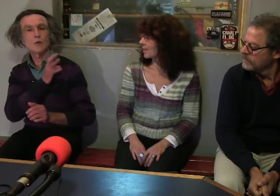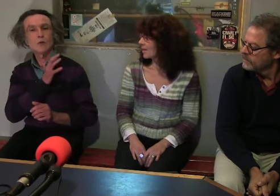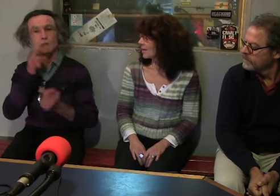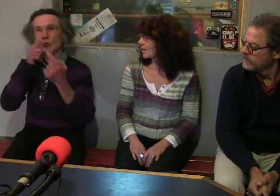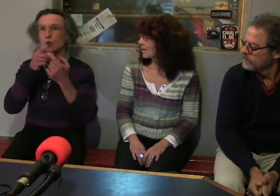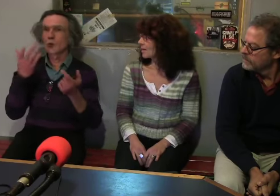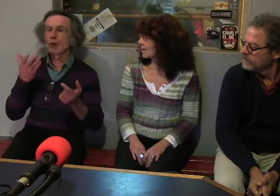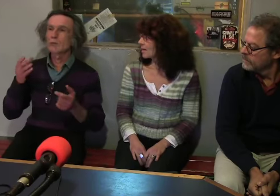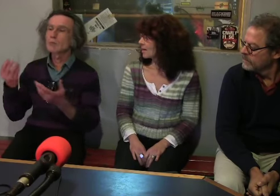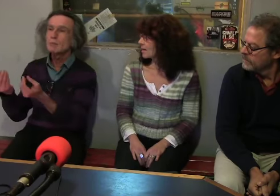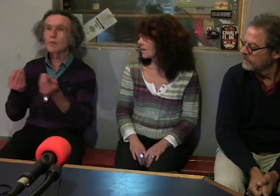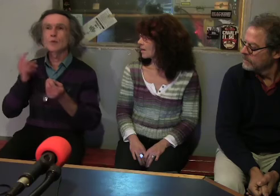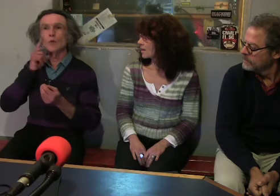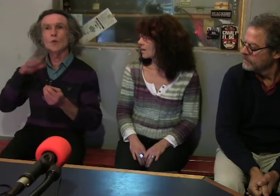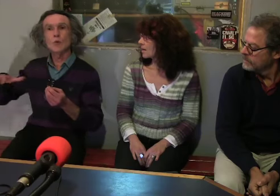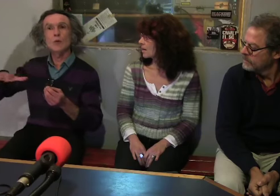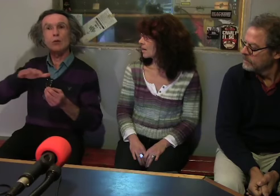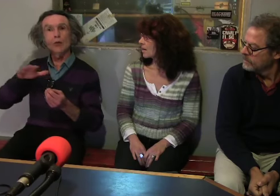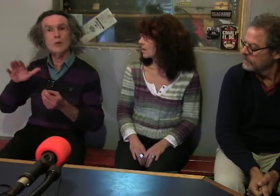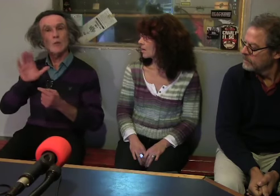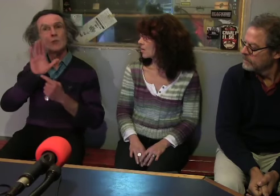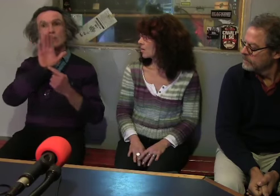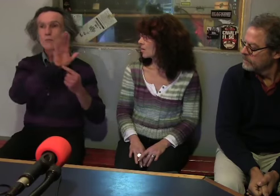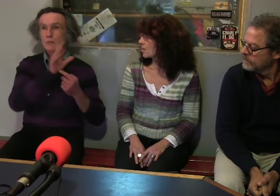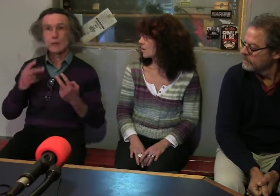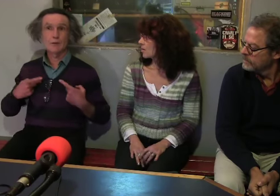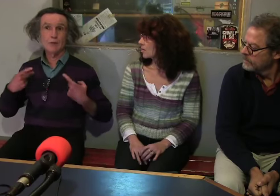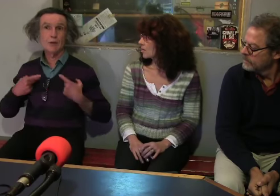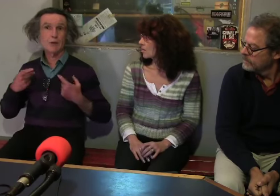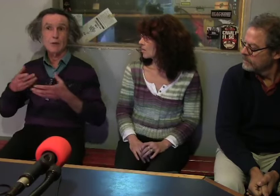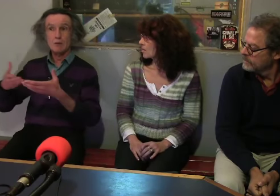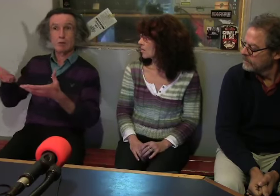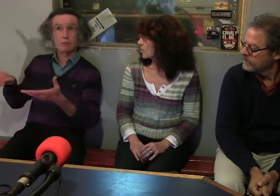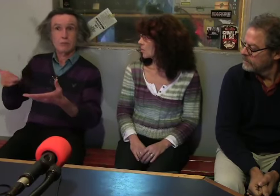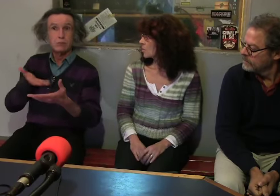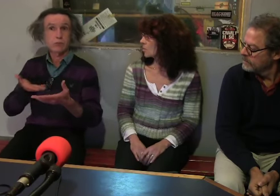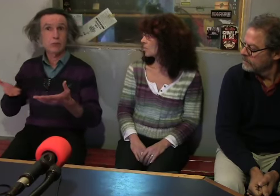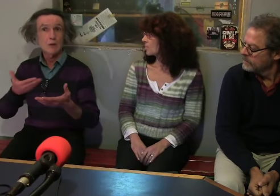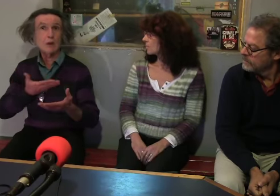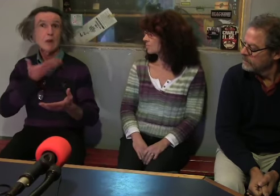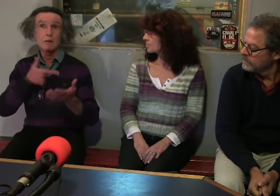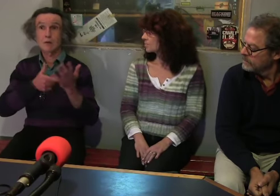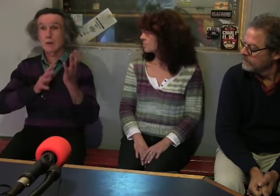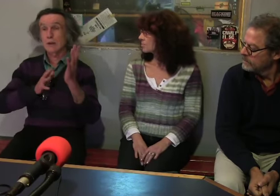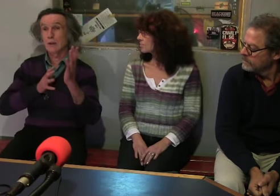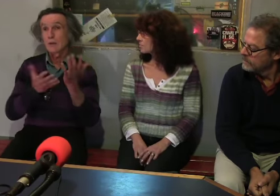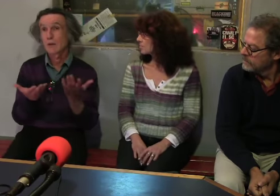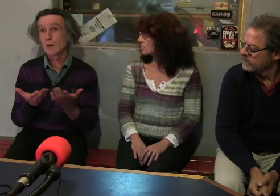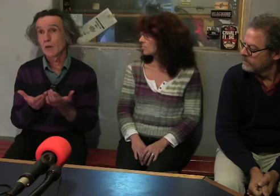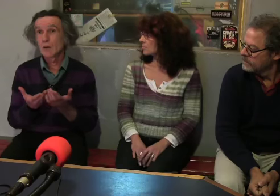Patrick. Oui, notre association a pour objectif de montrer comment se passe la vie de la population des